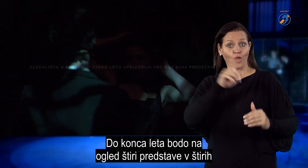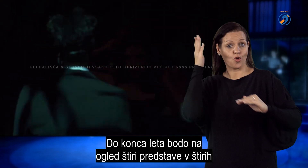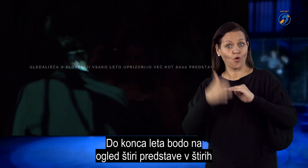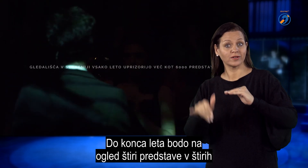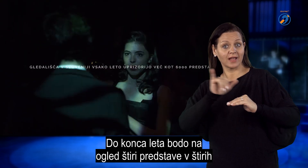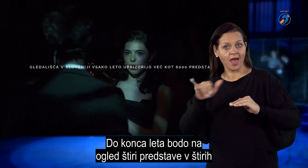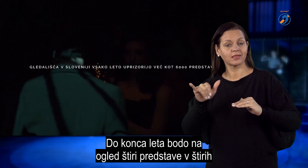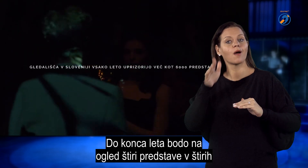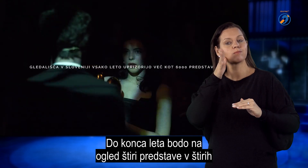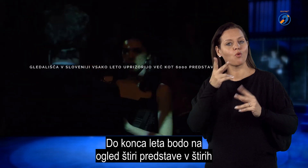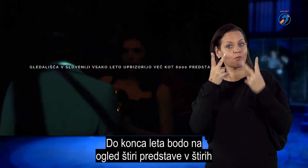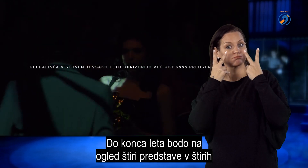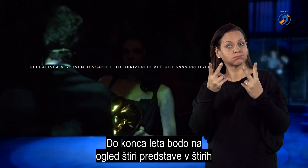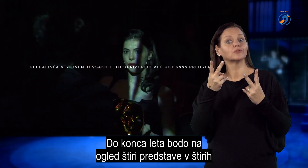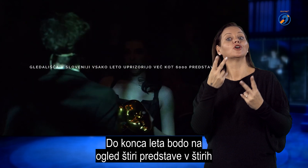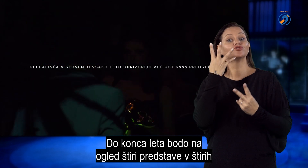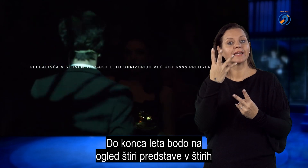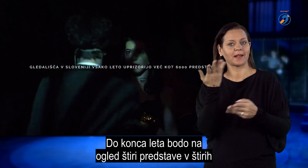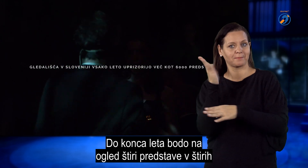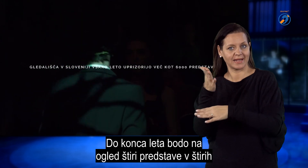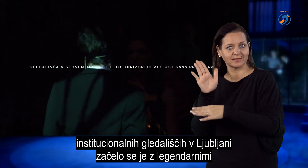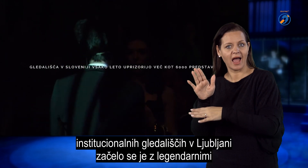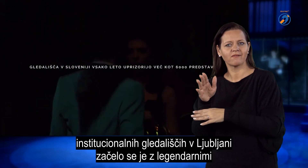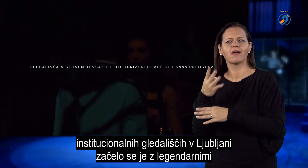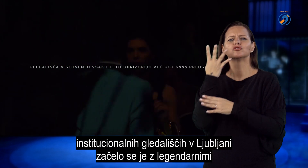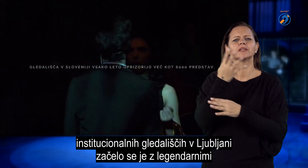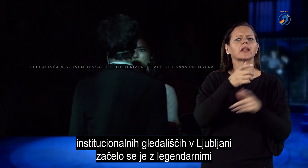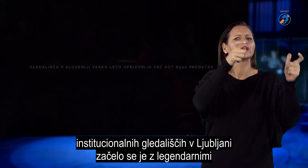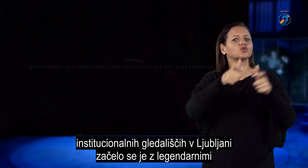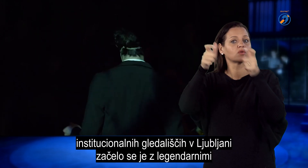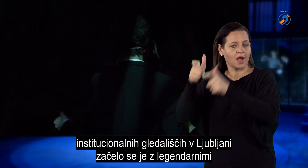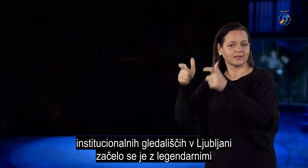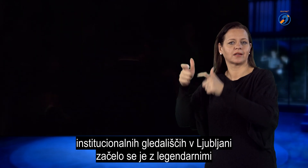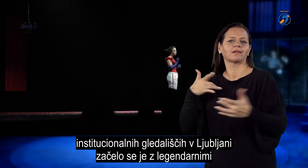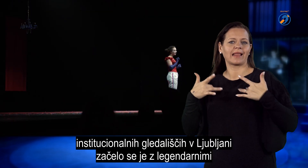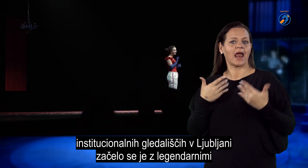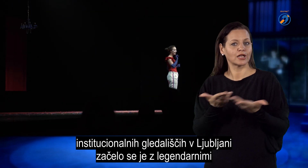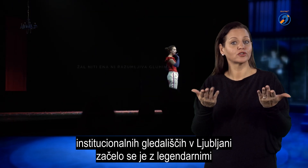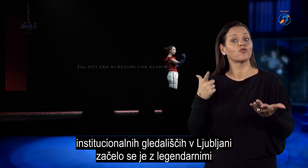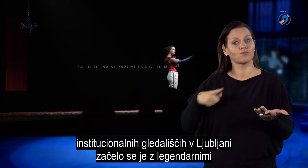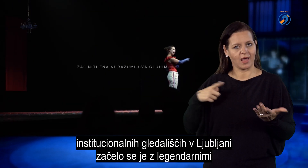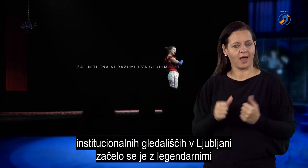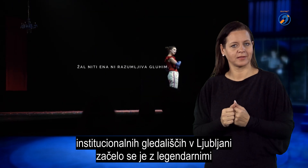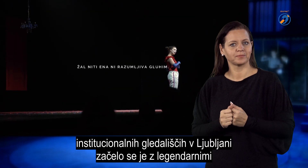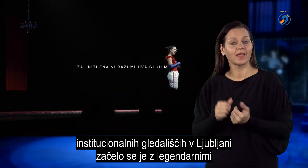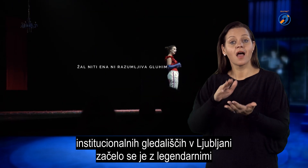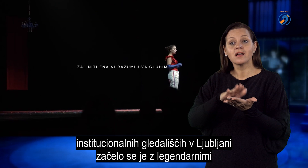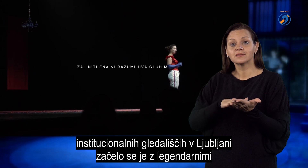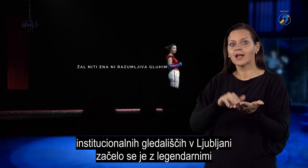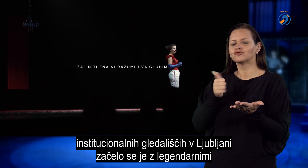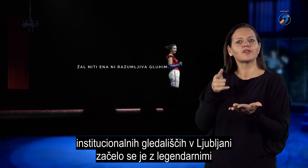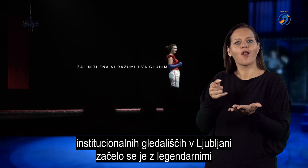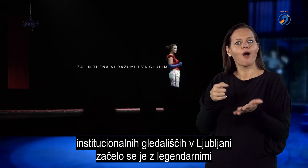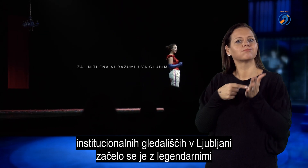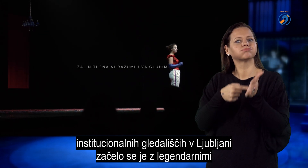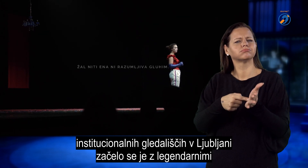Do konca leta bodo na ogled 4 predstave v 4 institucionalnih gledališčih v Ljubljani.